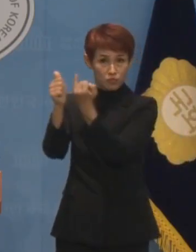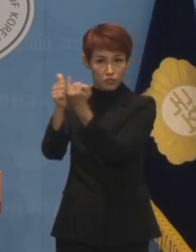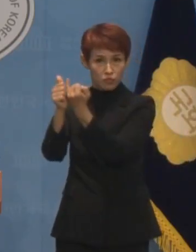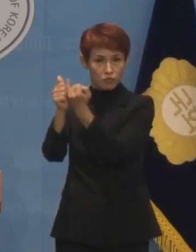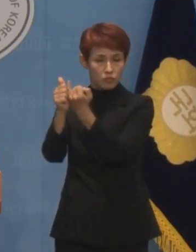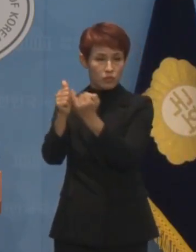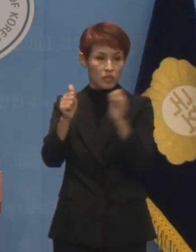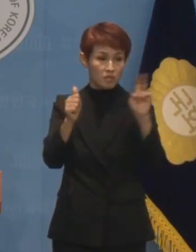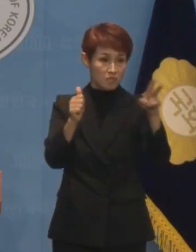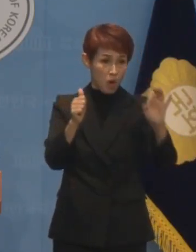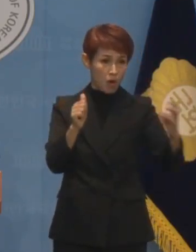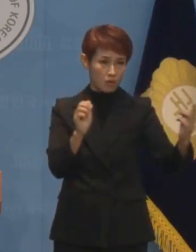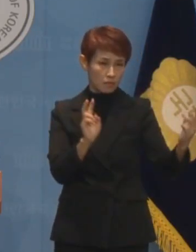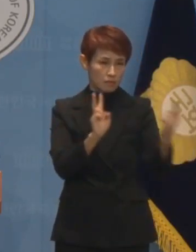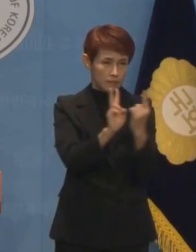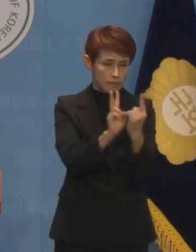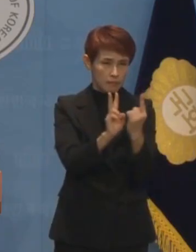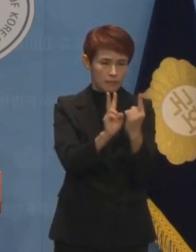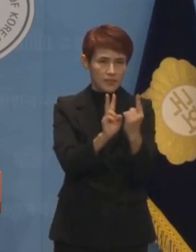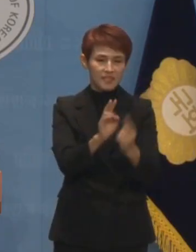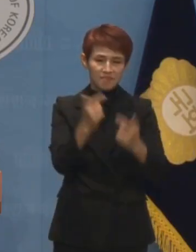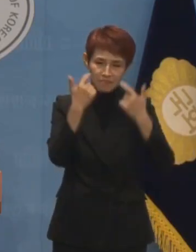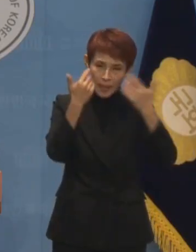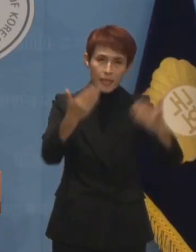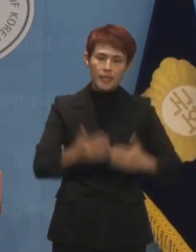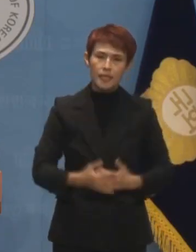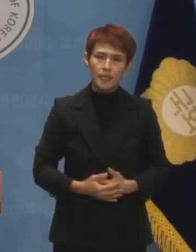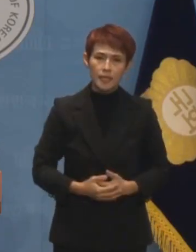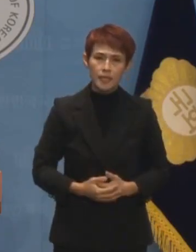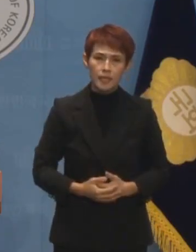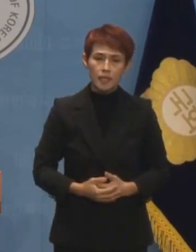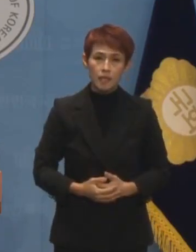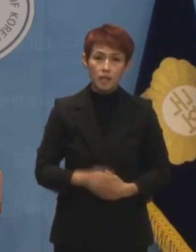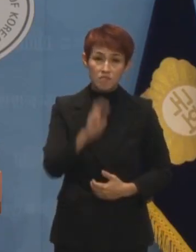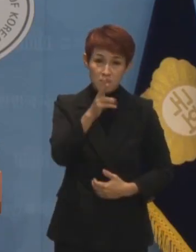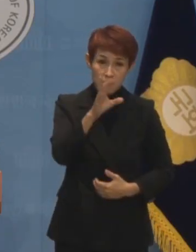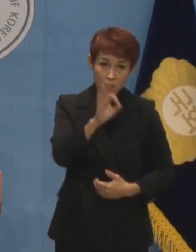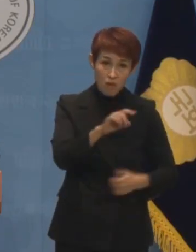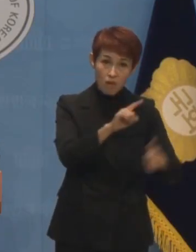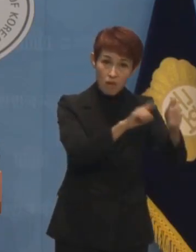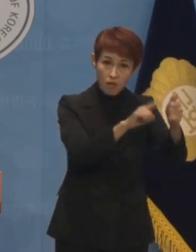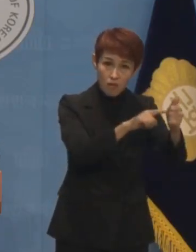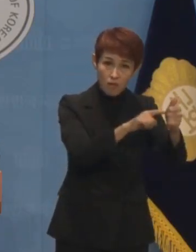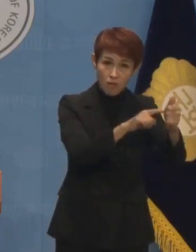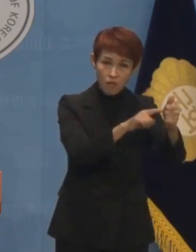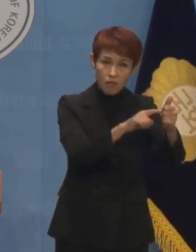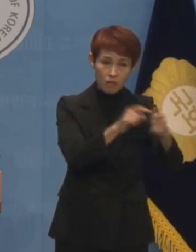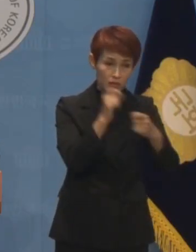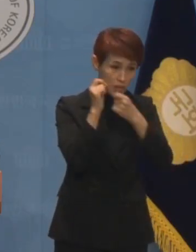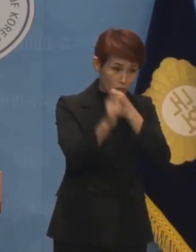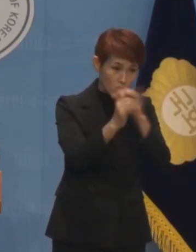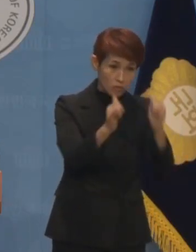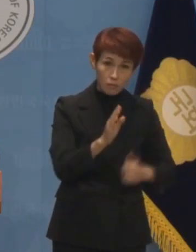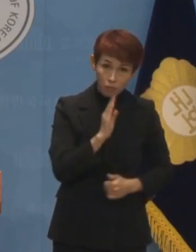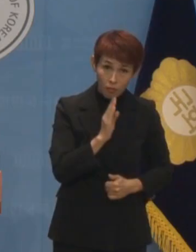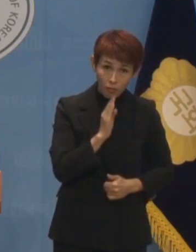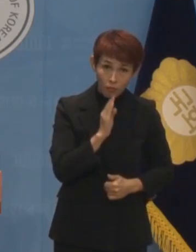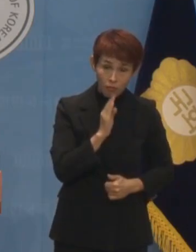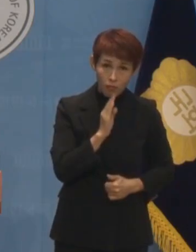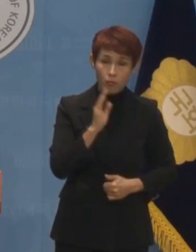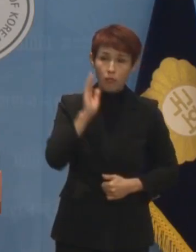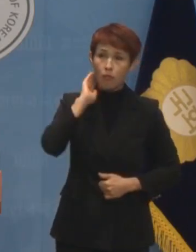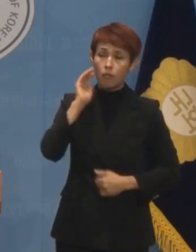가까이 뒀다는 사실을 더는 부인할 수 없습니다. 명태균 씨가 정말 협잡군이라면